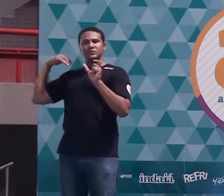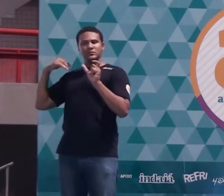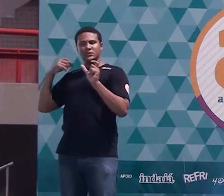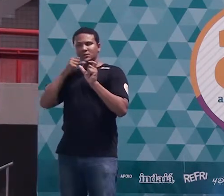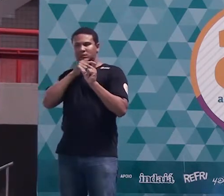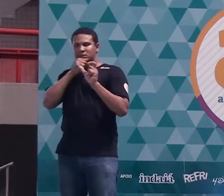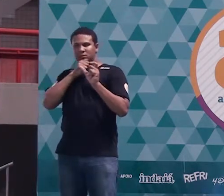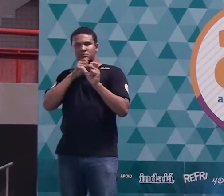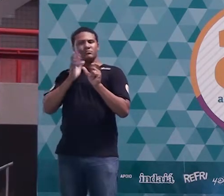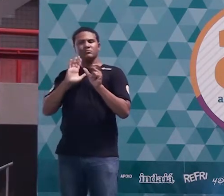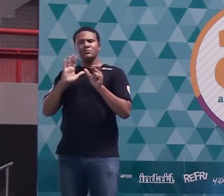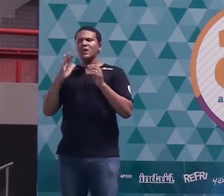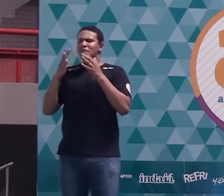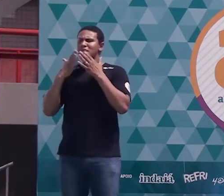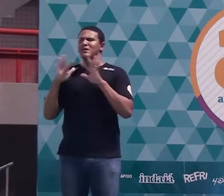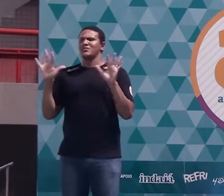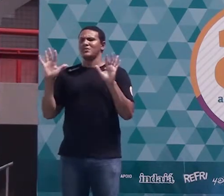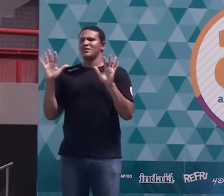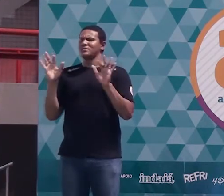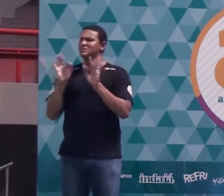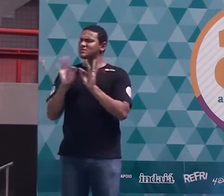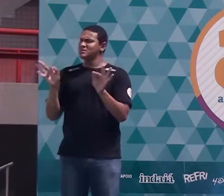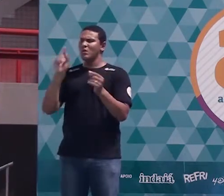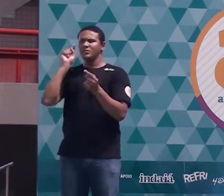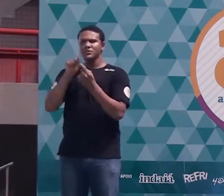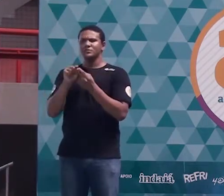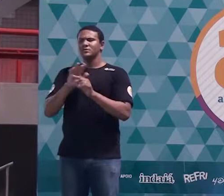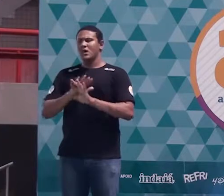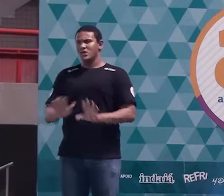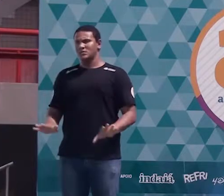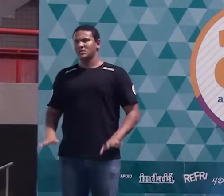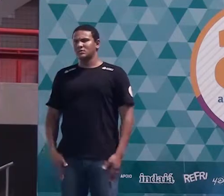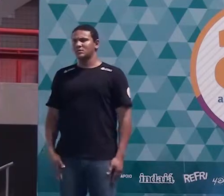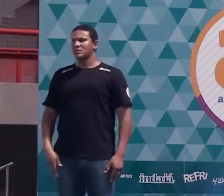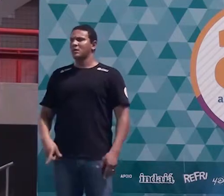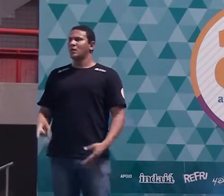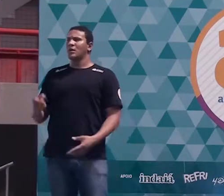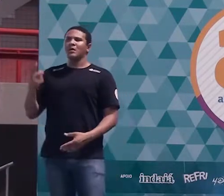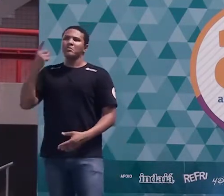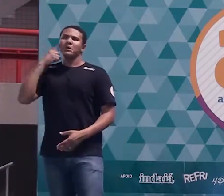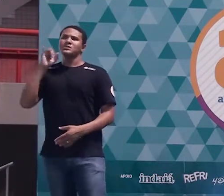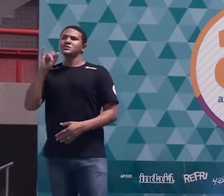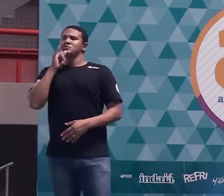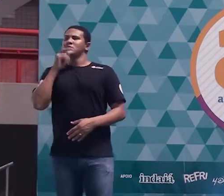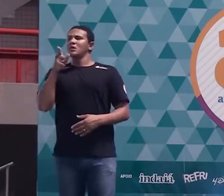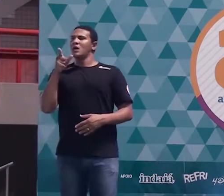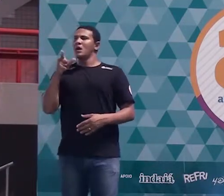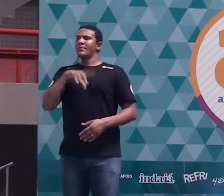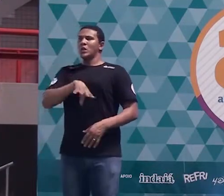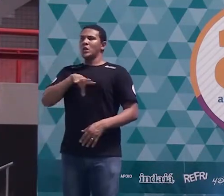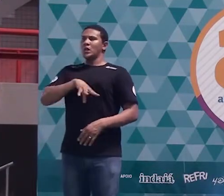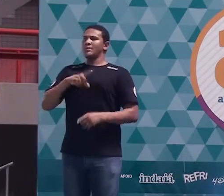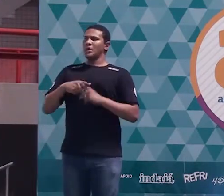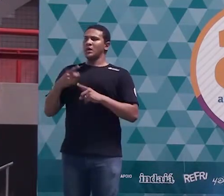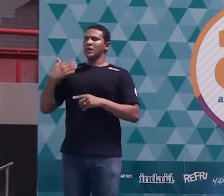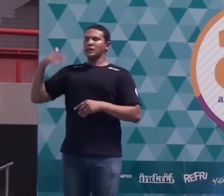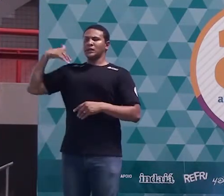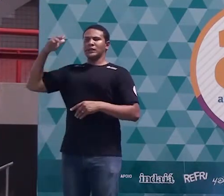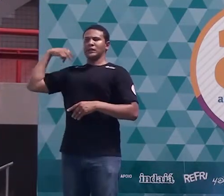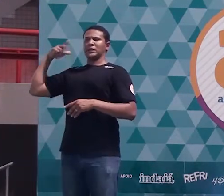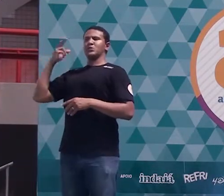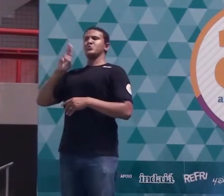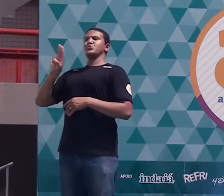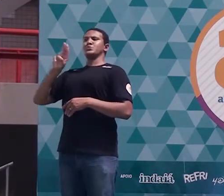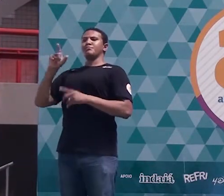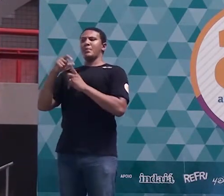Gente, tem que ser natural. A linguagem do Enem tem que ser natural. Ninguém vai achar que você sabe português só porque você falou bonito, porque você